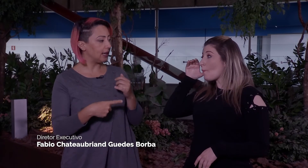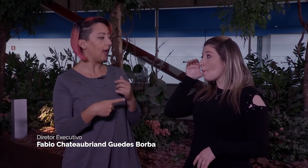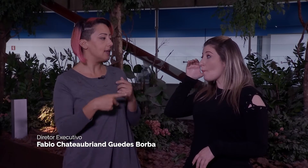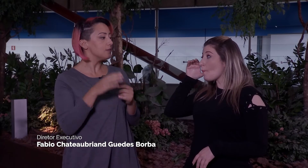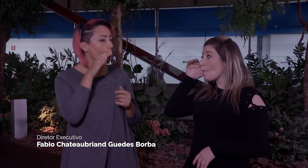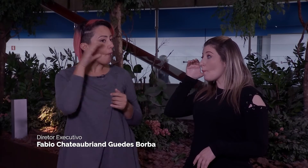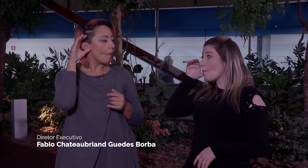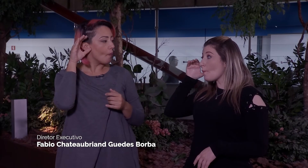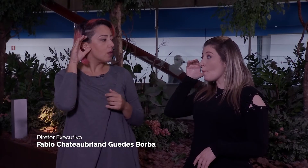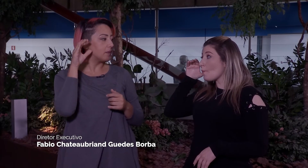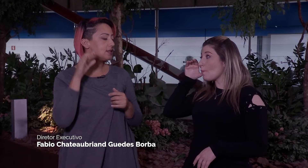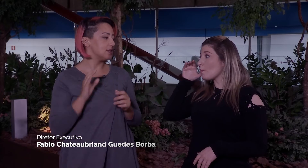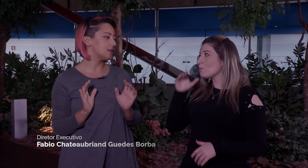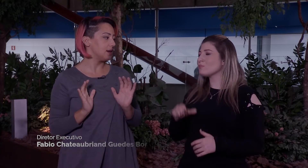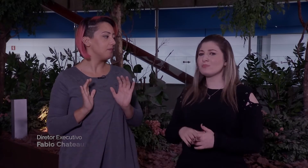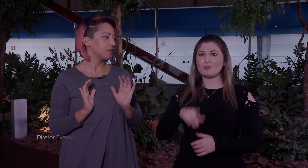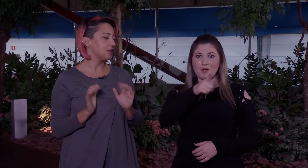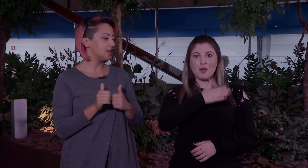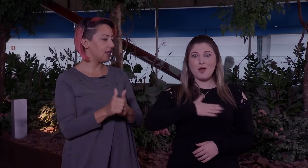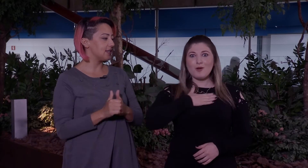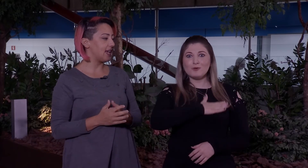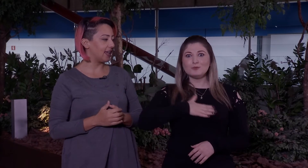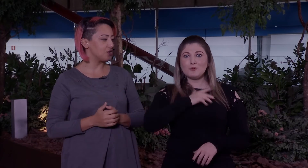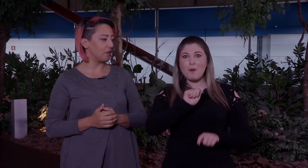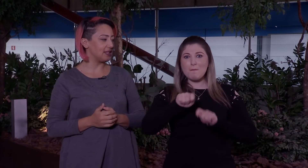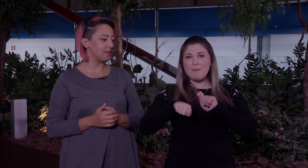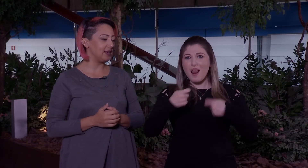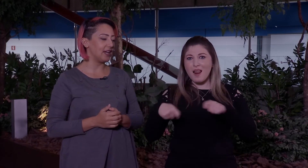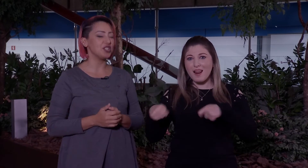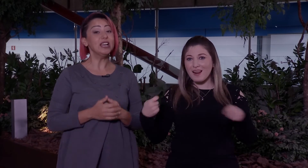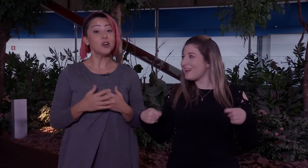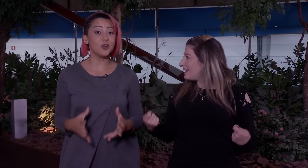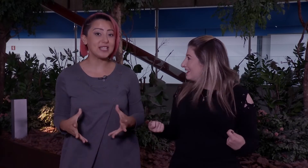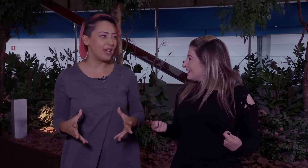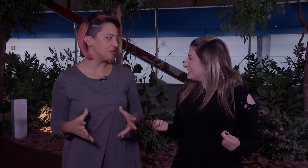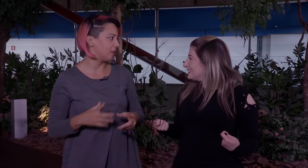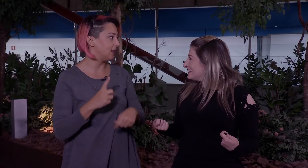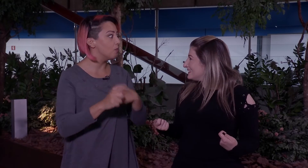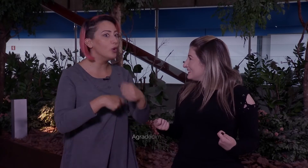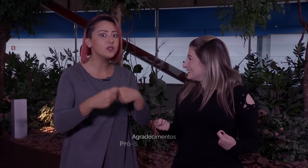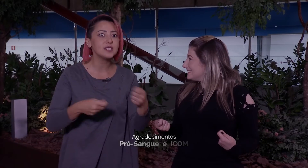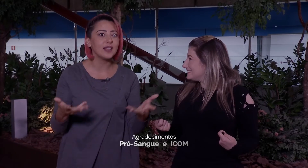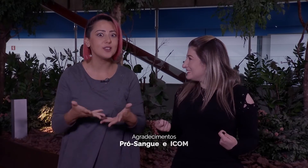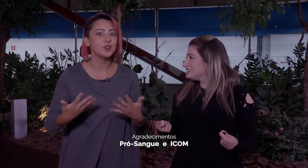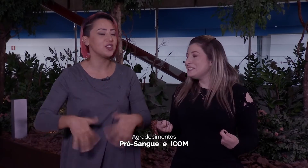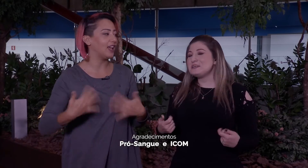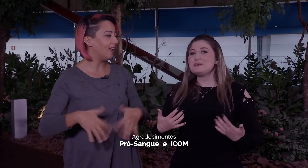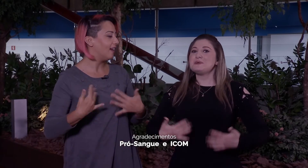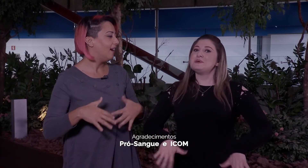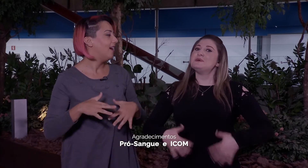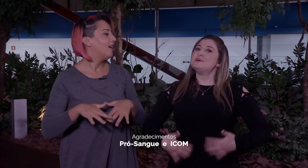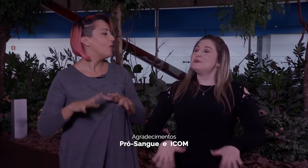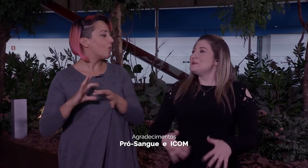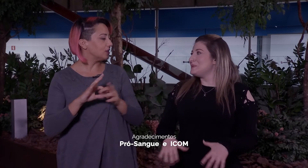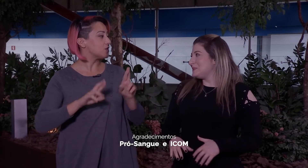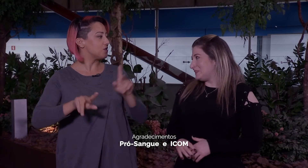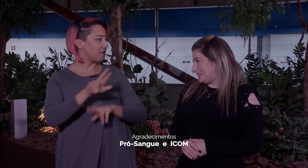né, precisa seguir essa regra de confidencialidade. Gostaram de aprender muitos sinais hoje, né? Um contexto